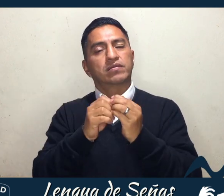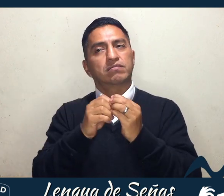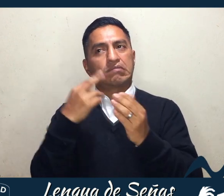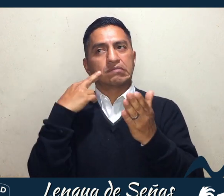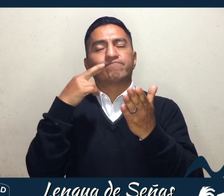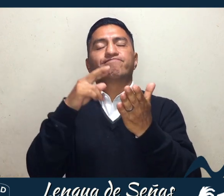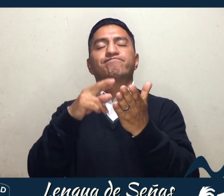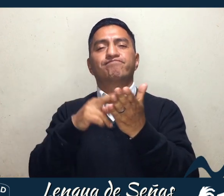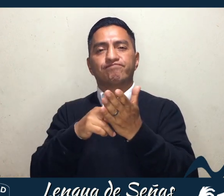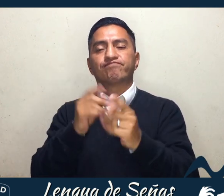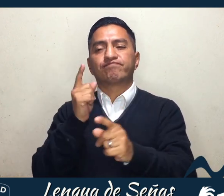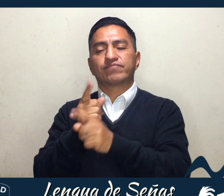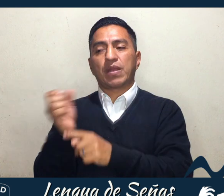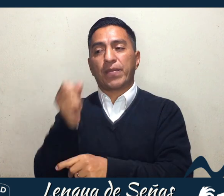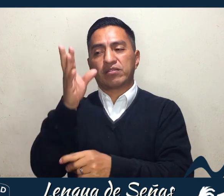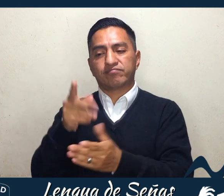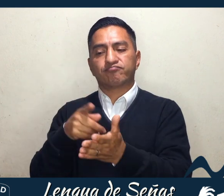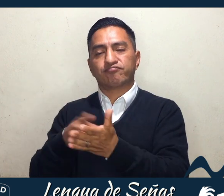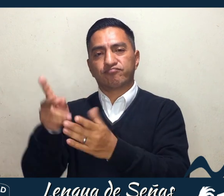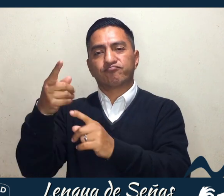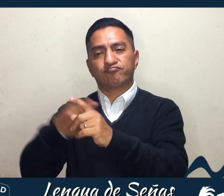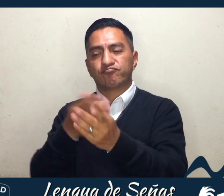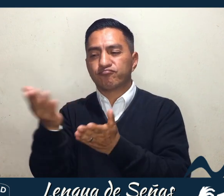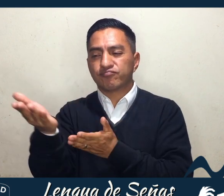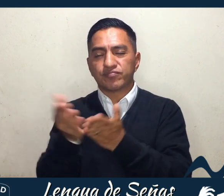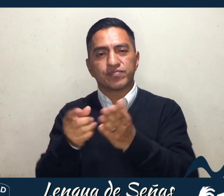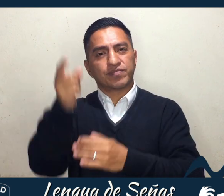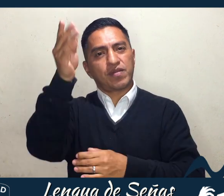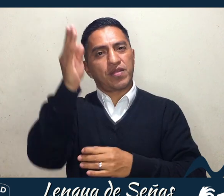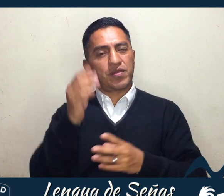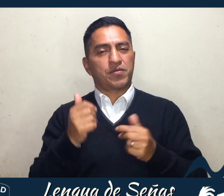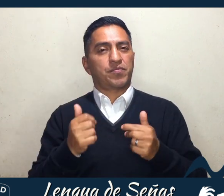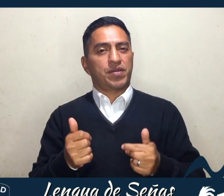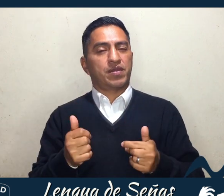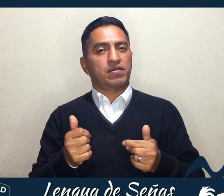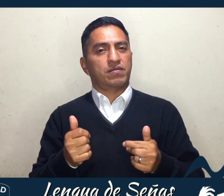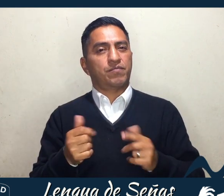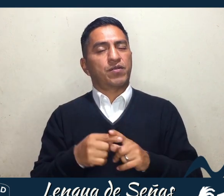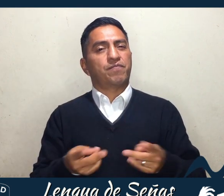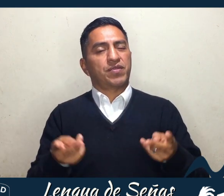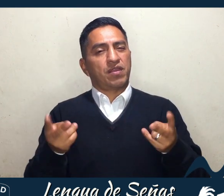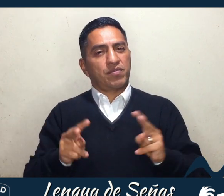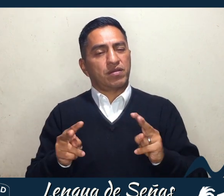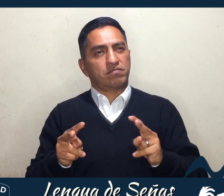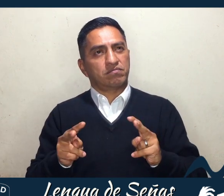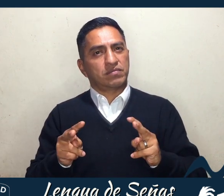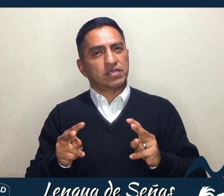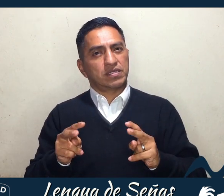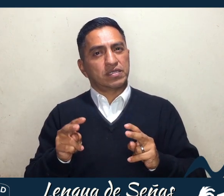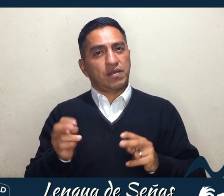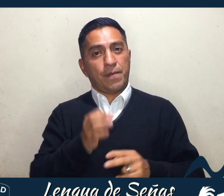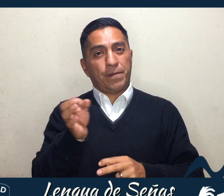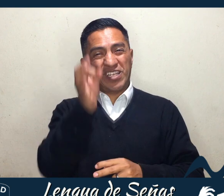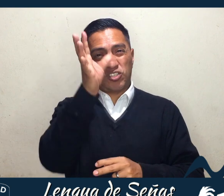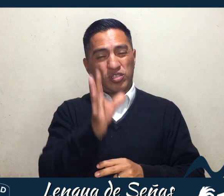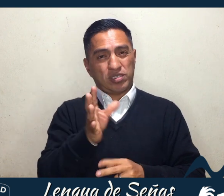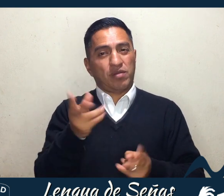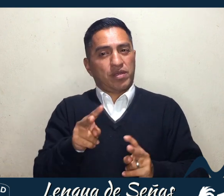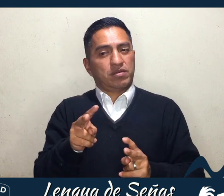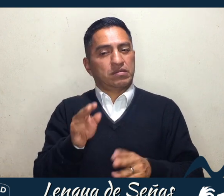un reconocimiento apropiado de aquellos que sirven. Pero también tenemos que hacer un llamado a aquellos que